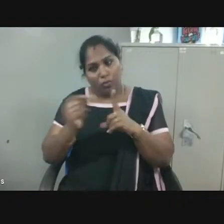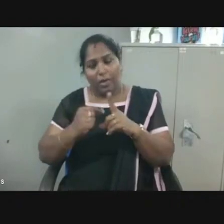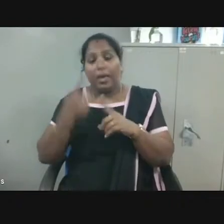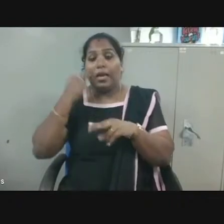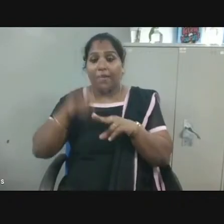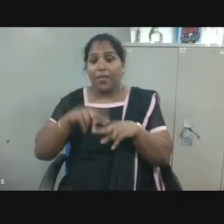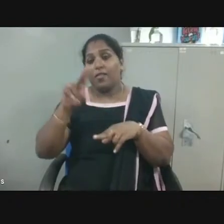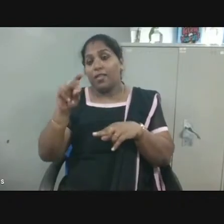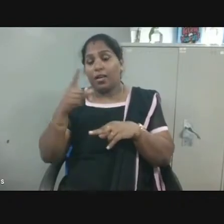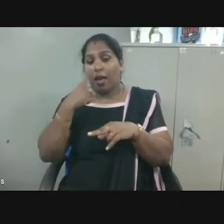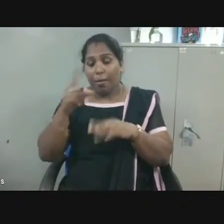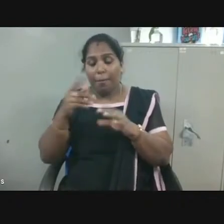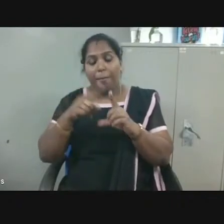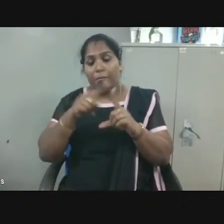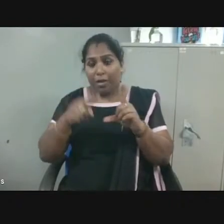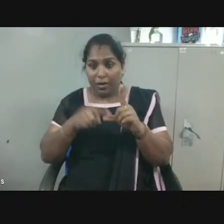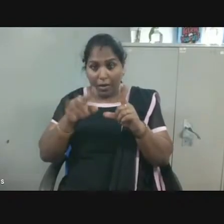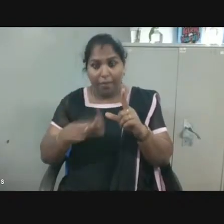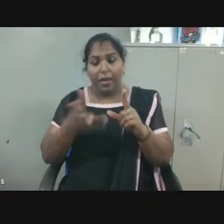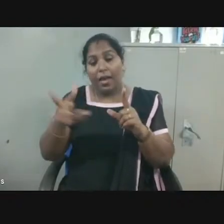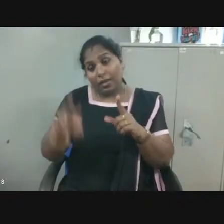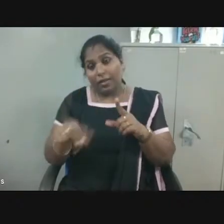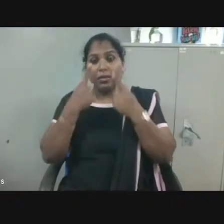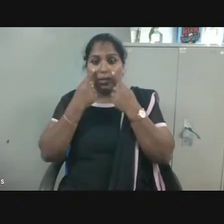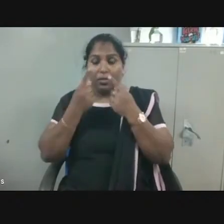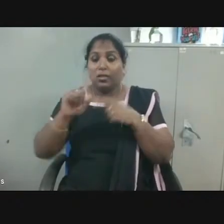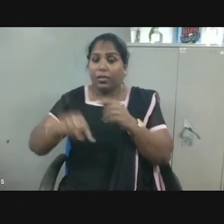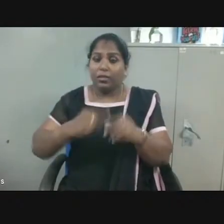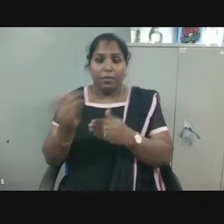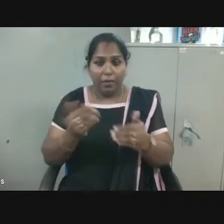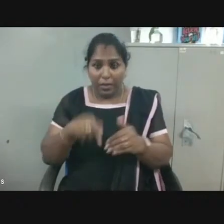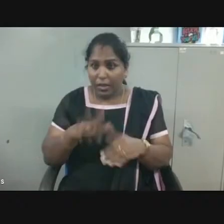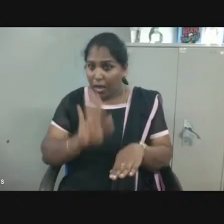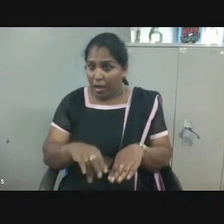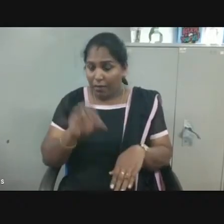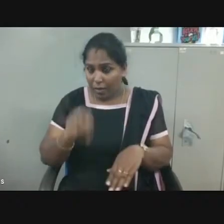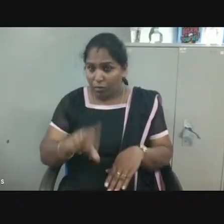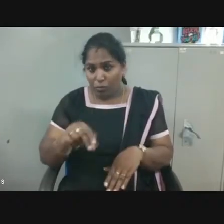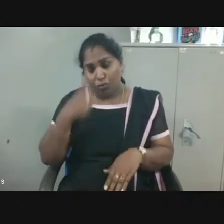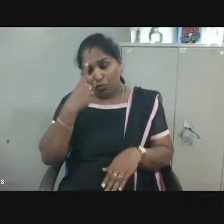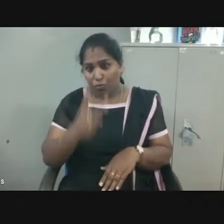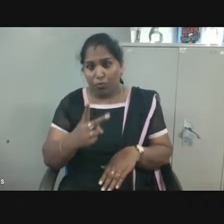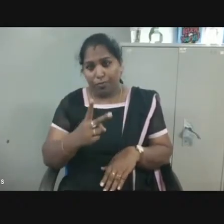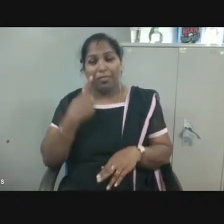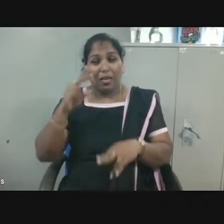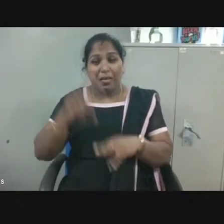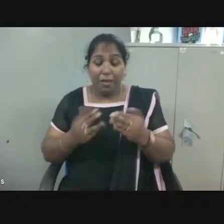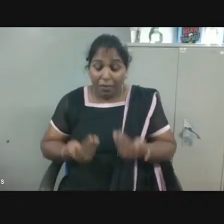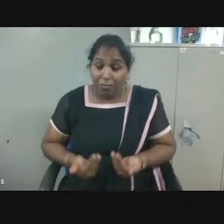ആ ടെസ്റ്റുകളെല്ലാം വീണ്ടും റിപ്പീറ്റ് ചെയ്ത് ഈ അടുത്ത വരുന്ന കുഞ്ഞിന് ഇതുണ്ടോ ഇല്ലയോ എന്ന് നോക്കും. കാരണം ഒരു കുഞ്ഞുണ്ടായിട്ട് അതിനെ